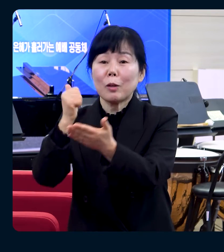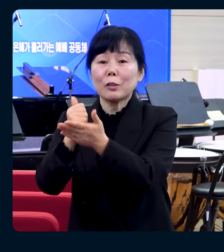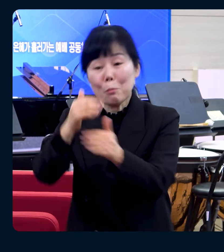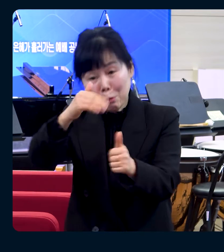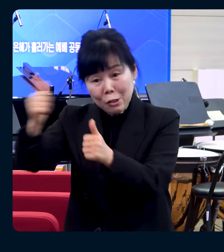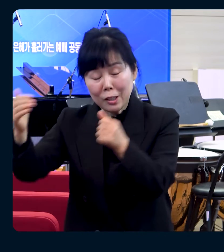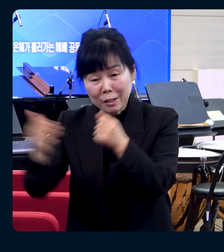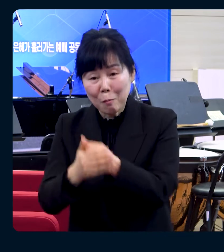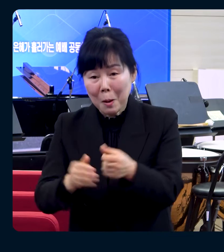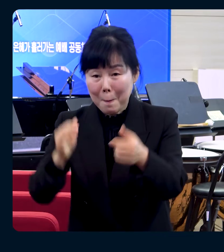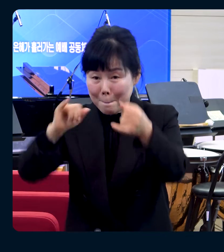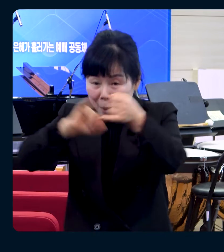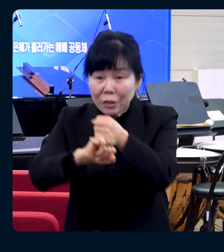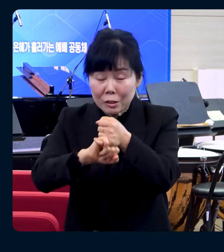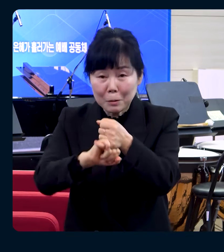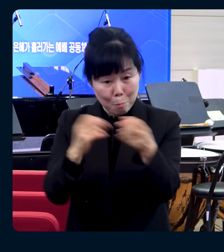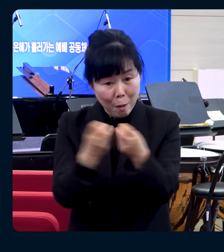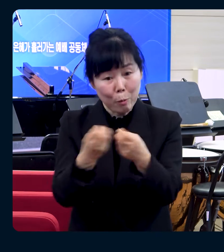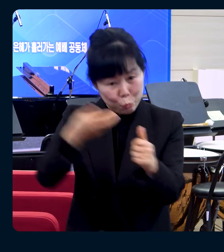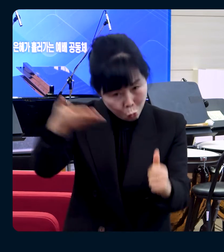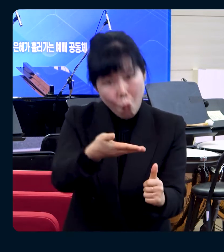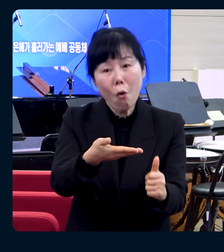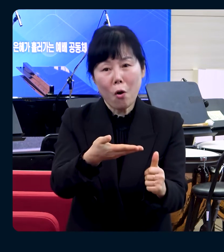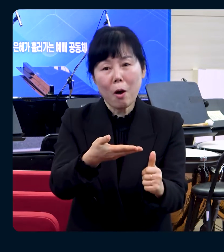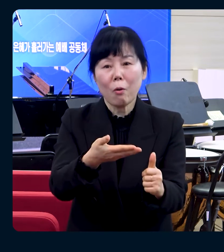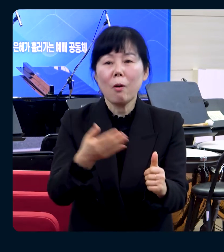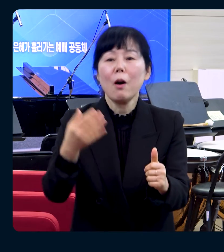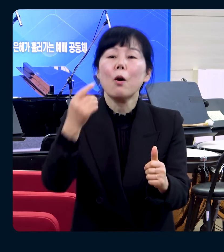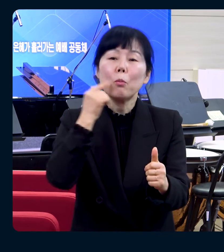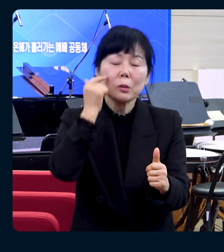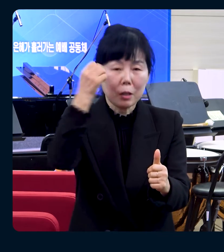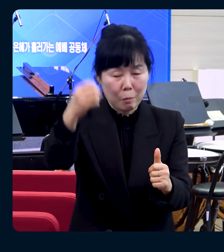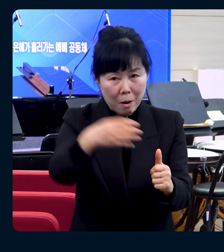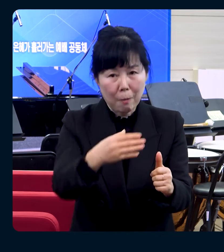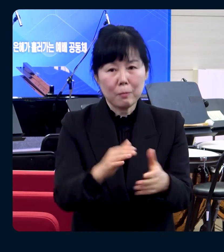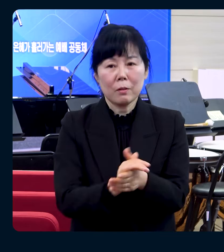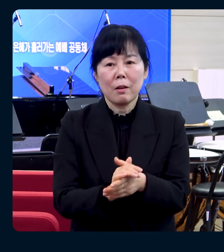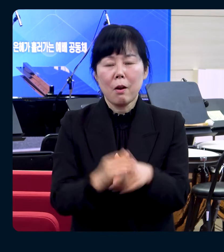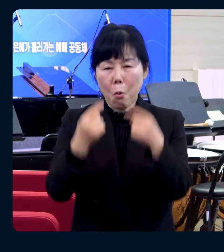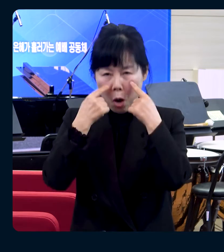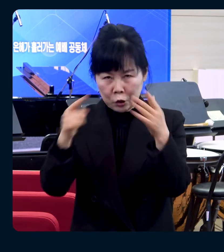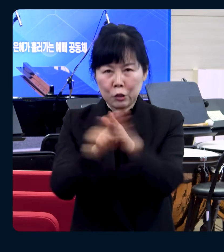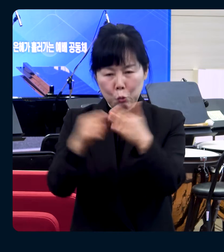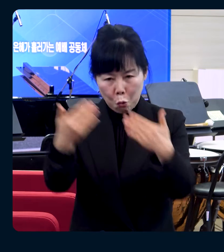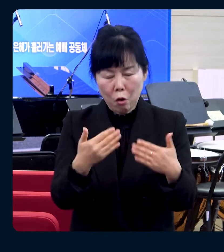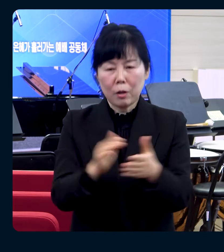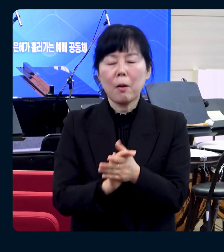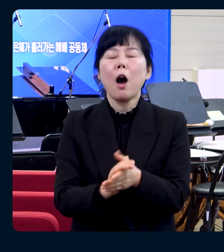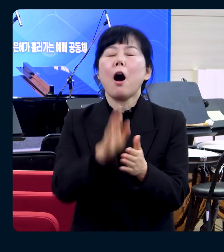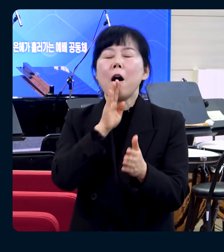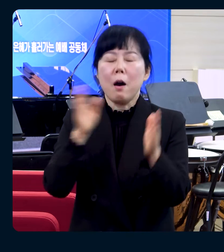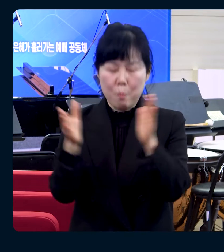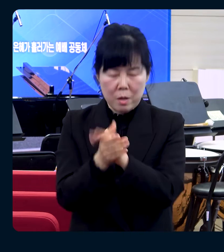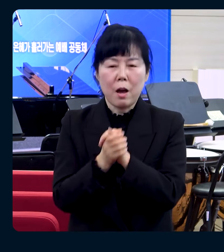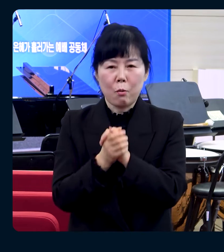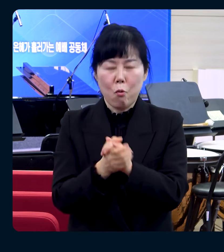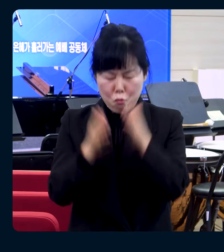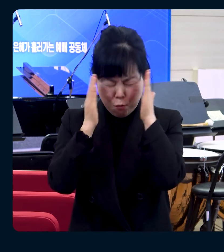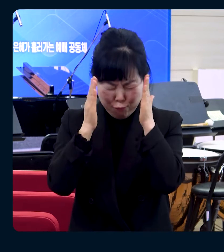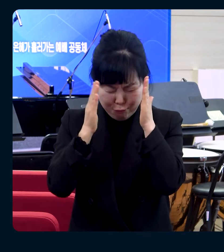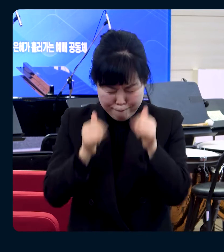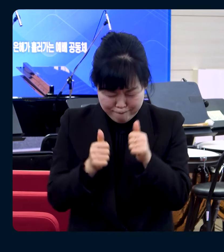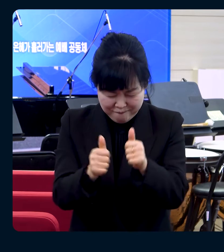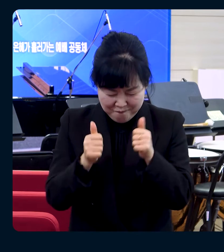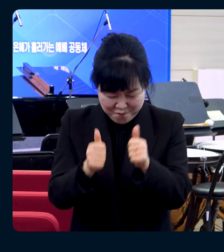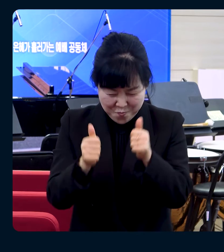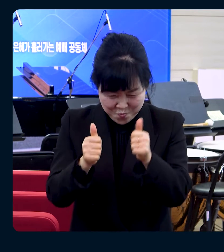길을 여실 거고 그게 길이라면 인도해 주실 것이다. 아주 확신을 주셔가지고 아멘. 그리고 이분이 이제 공부를 시작한 거예요.